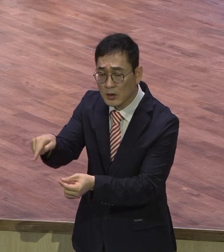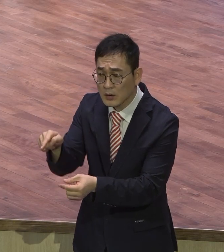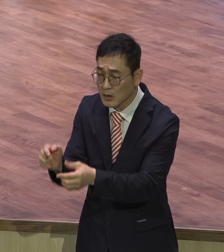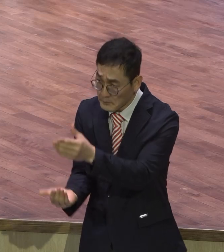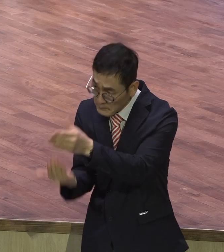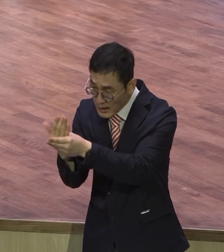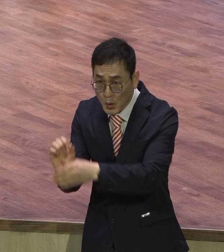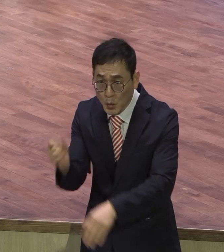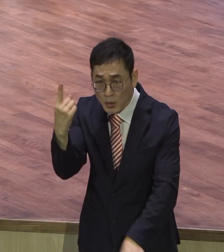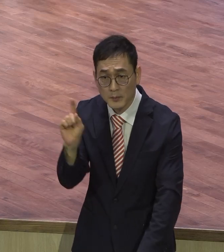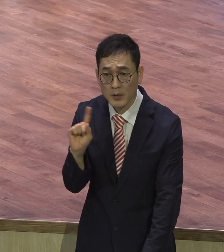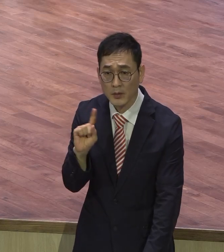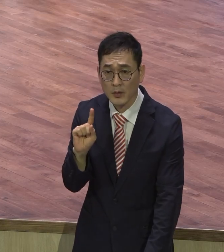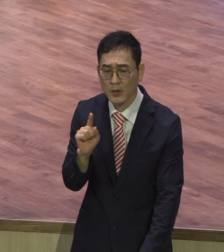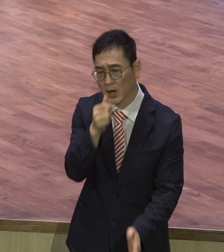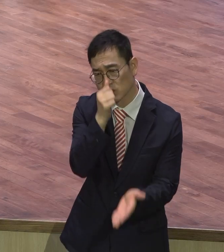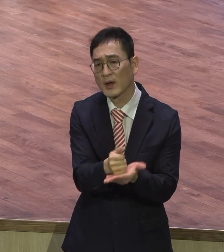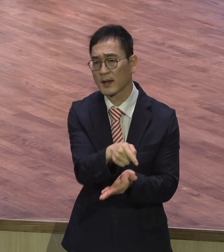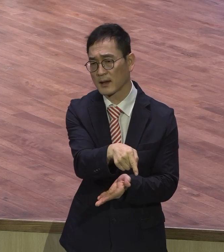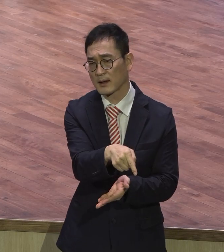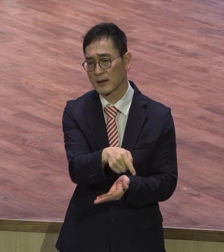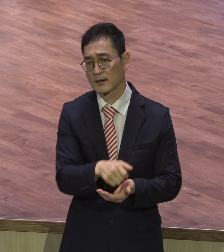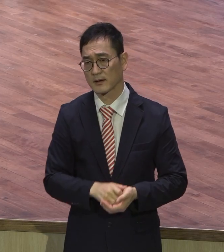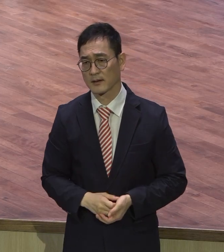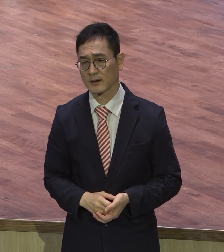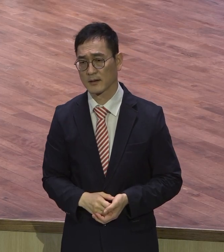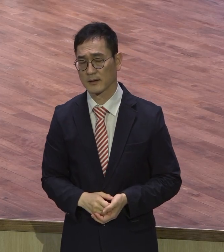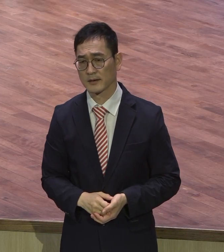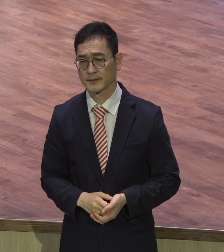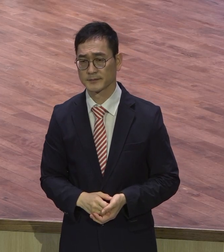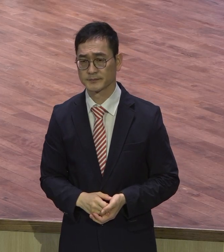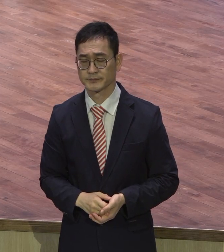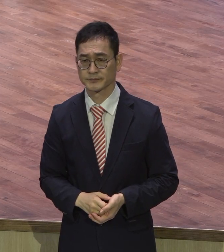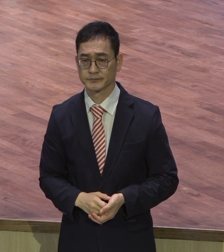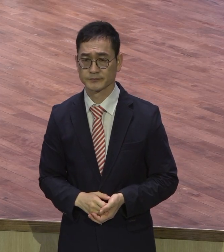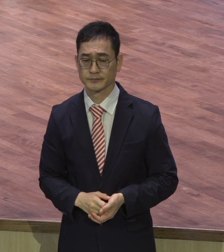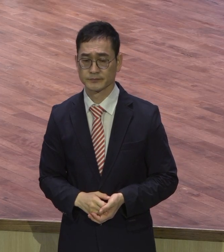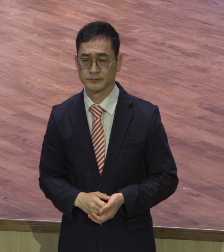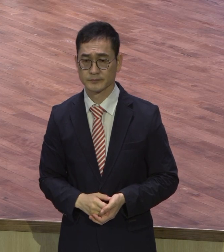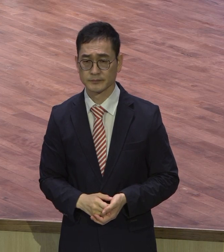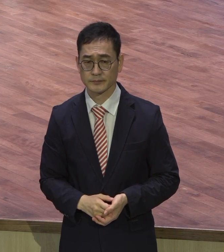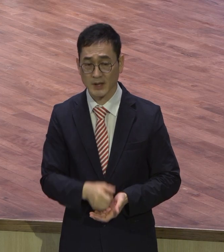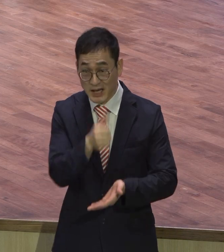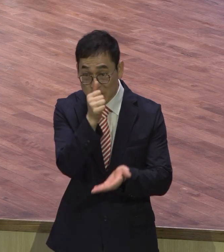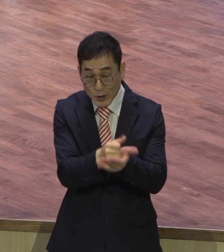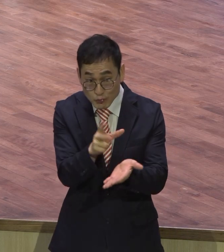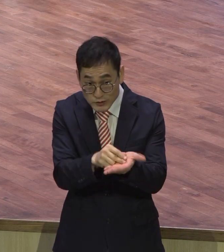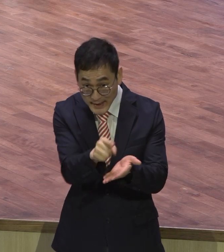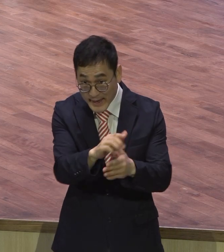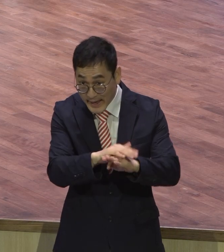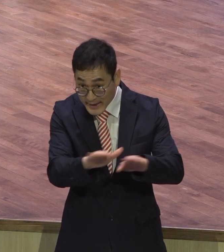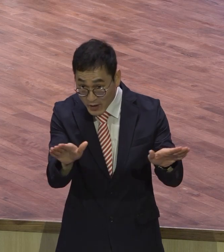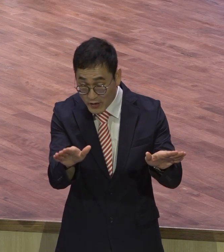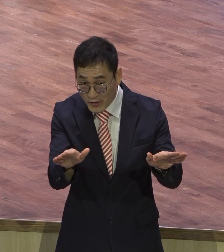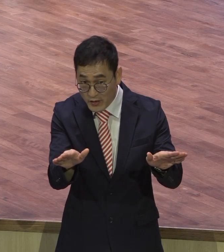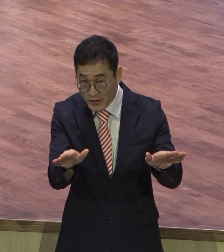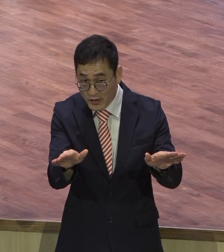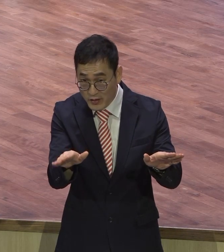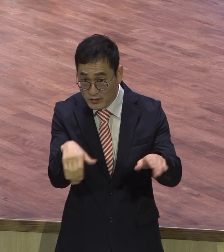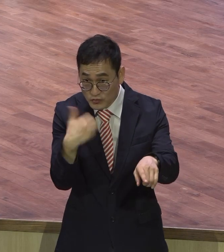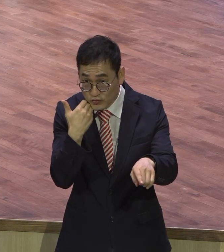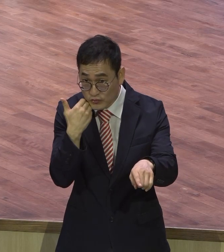어디서 왔느냐. 죄로부터 시작된 거예요. 죄 문제예요. 이 죄를 사하는 권능을 가지신